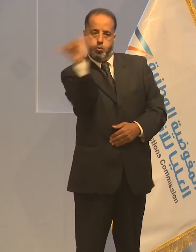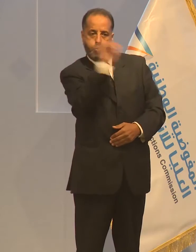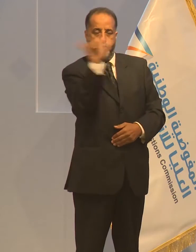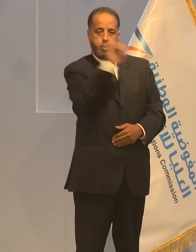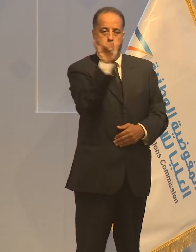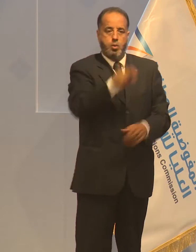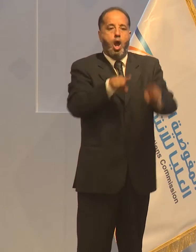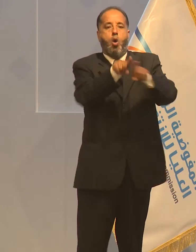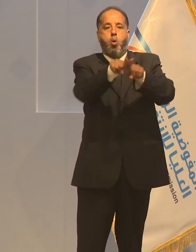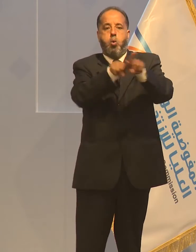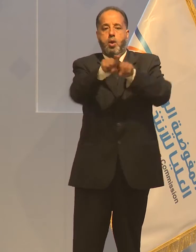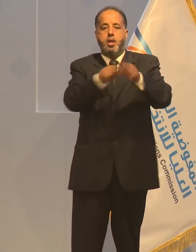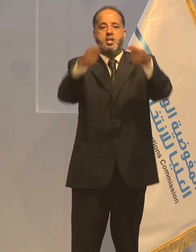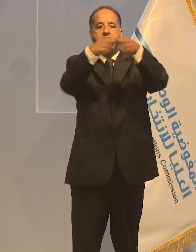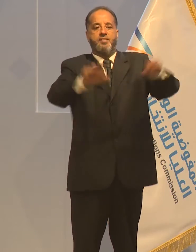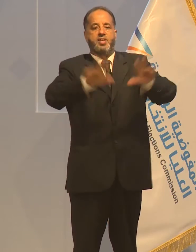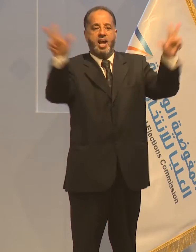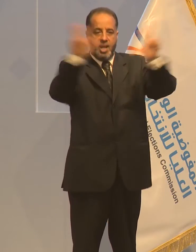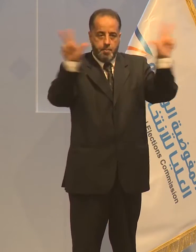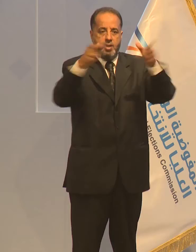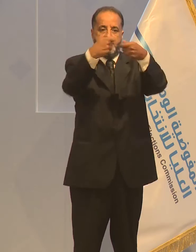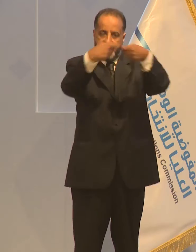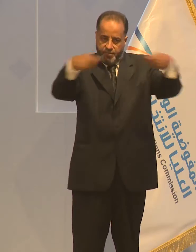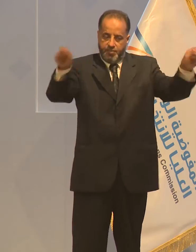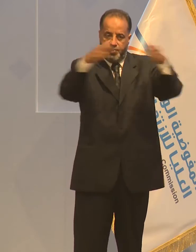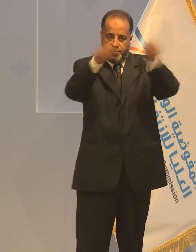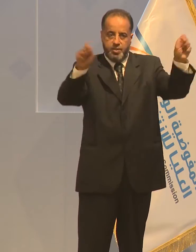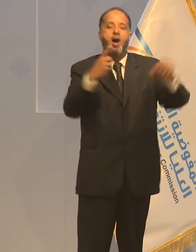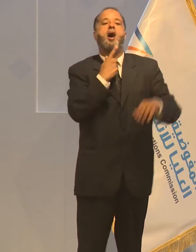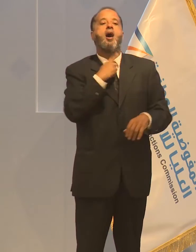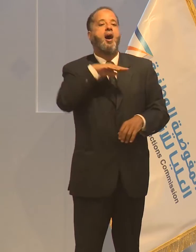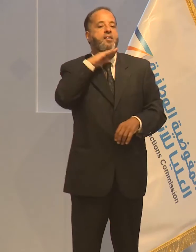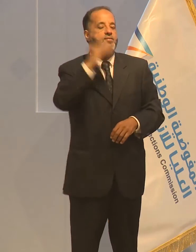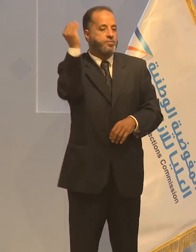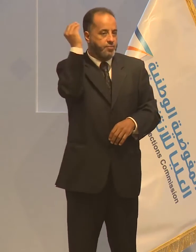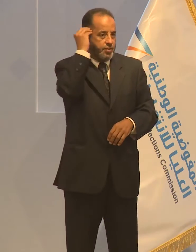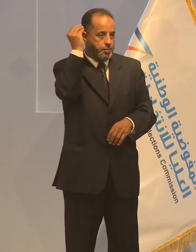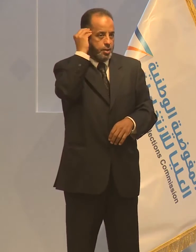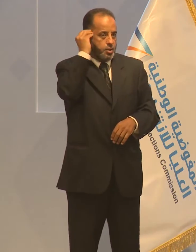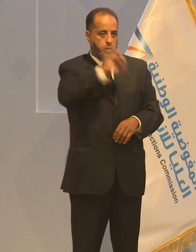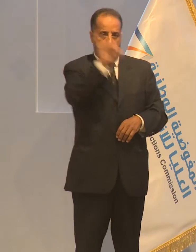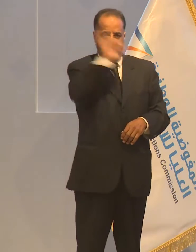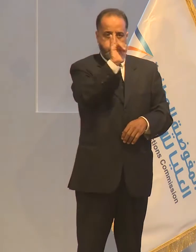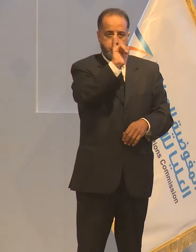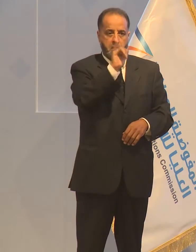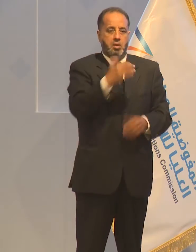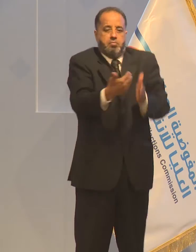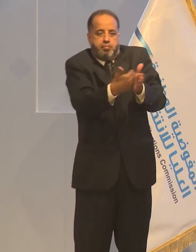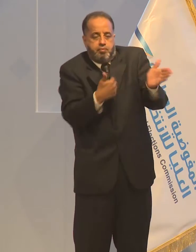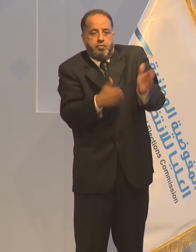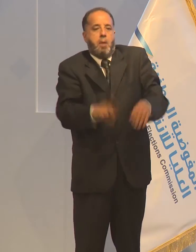من الأخوة الزملاء الصحفيين، احنا عارفين مدى التأثير ربما السلبي